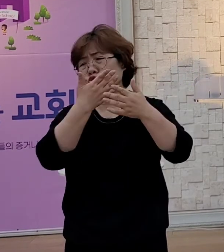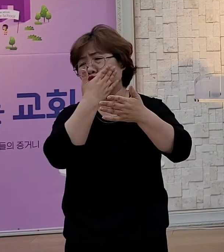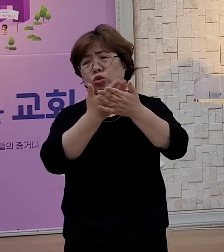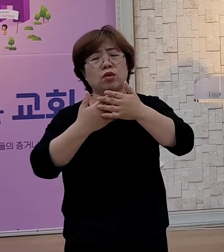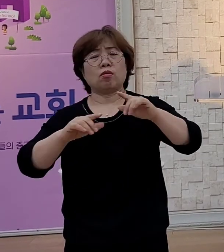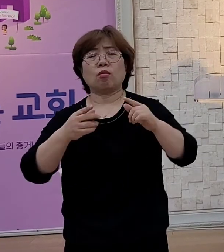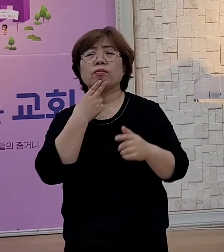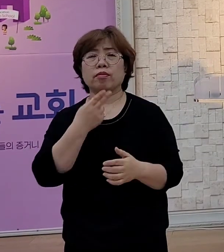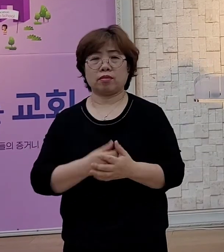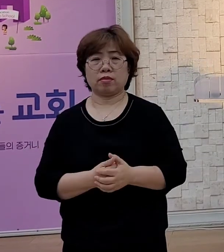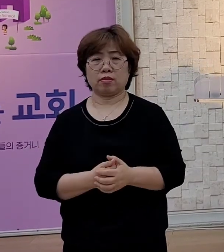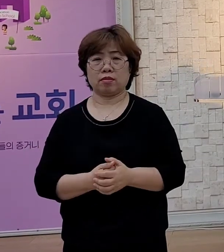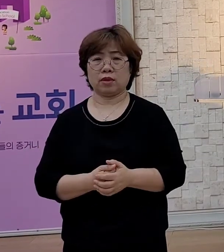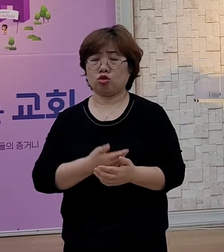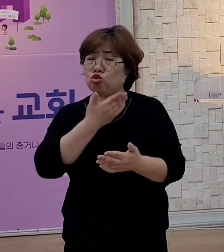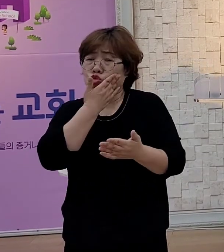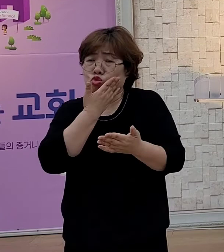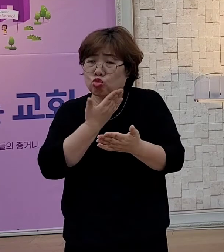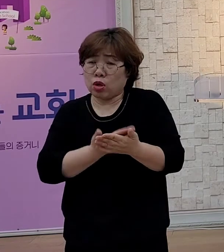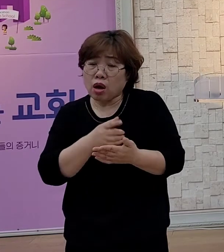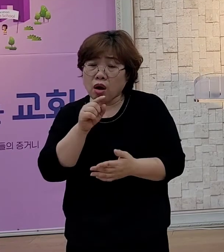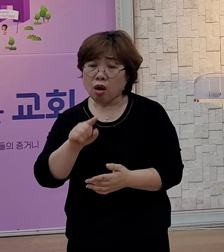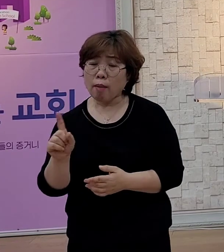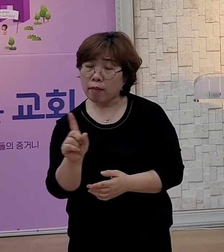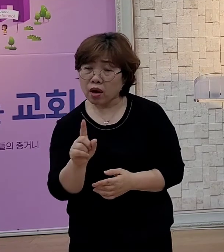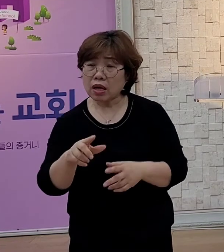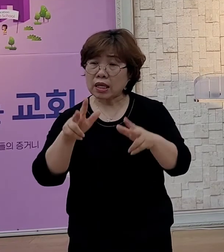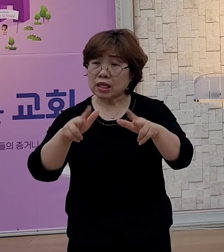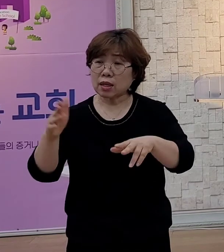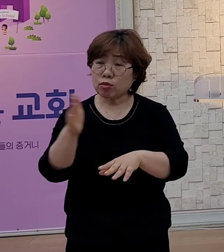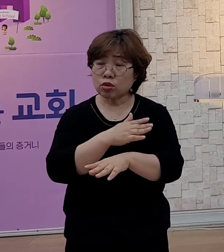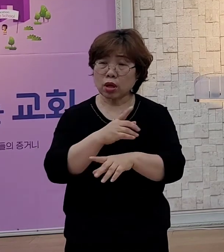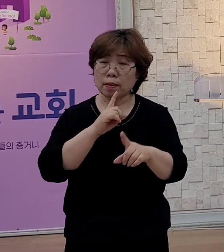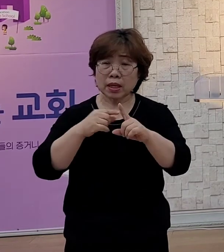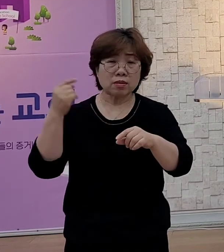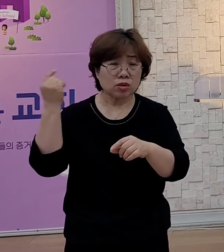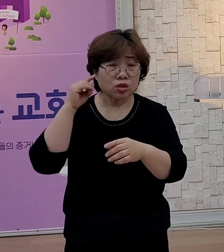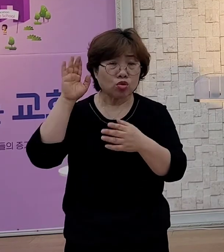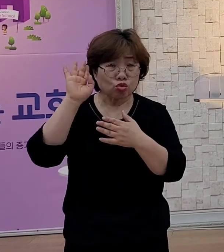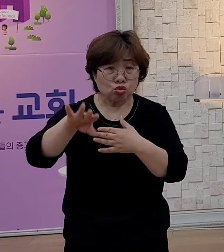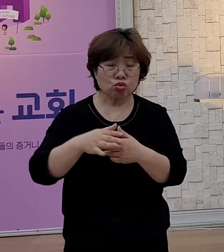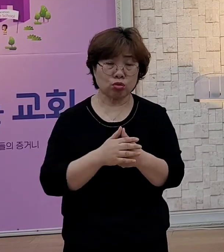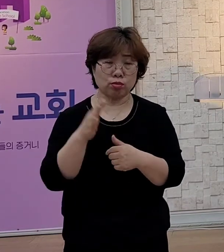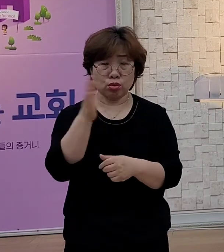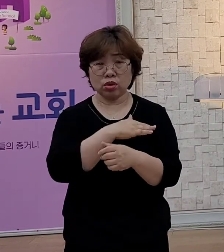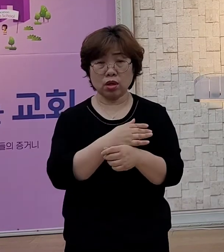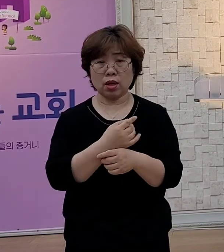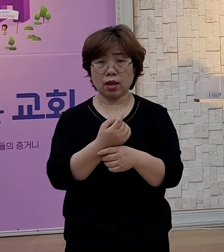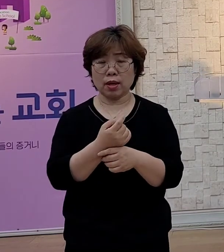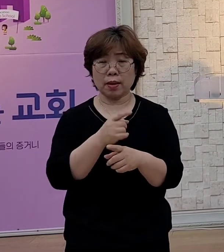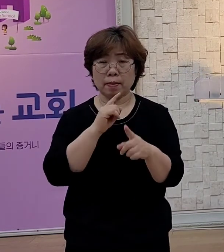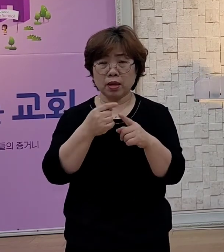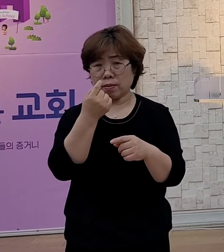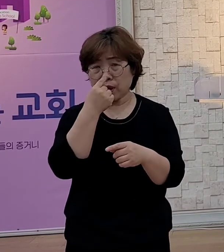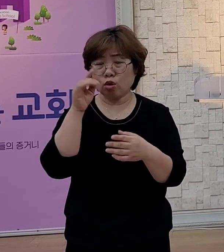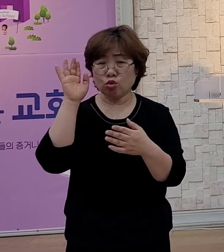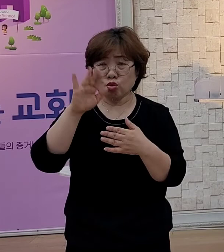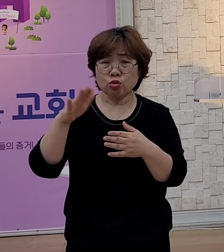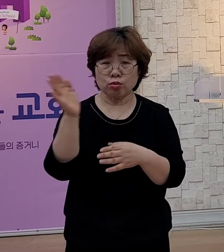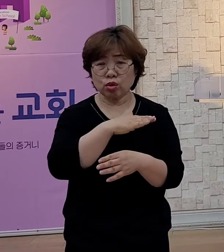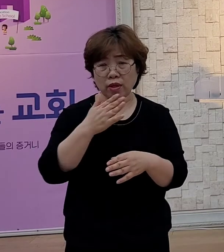중요해요. 중요한 건 뭘까요? 이제 이 말씀을 받고 나서는 우리는 달라져야 한다는